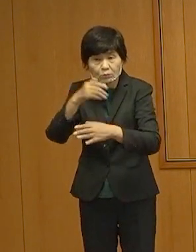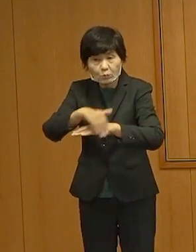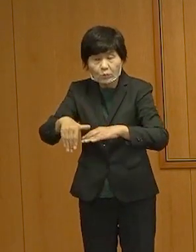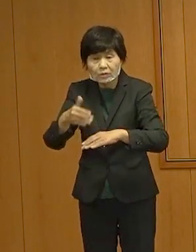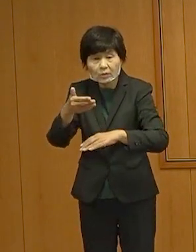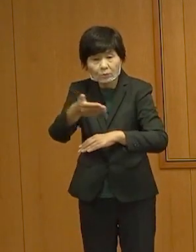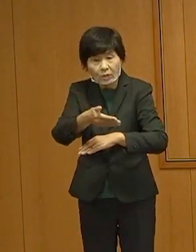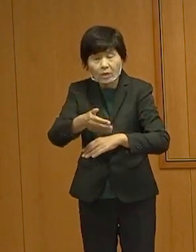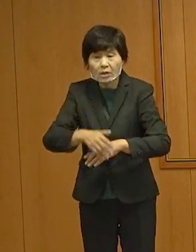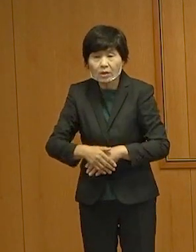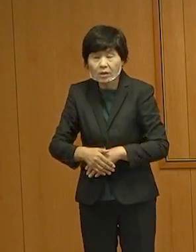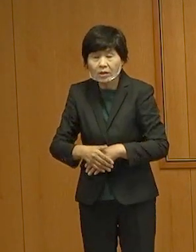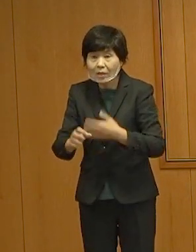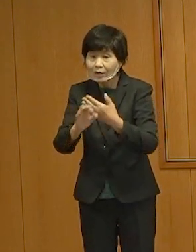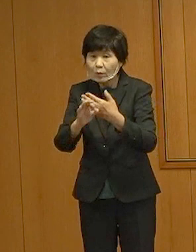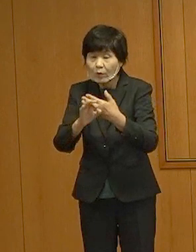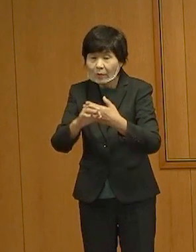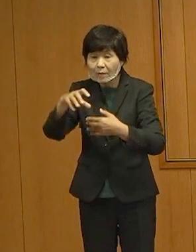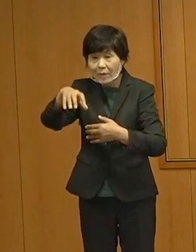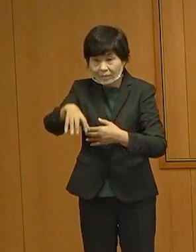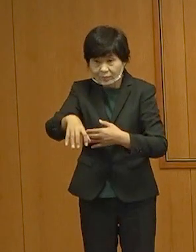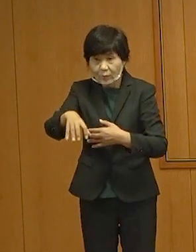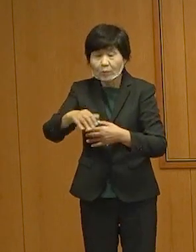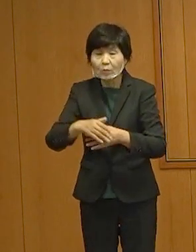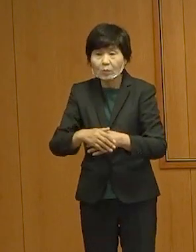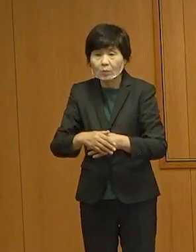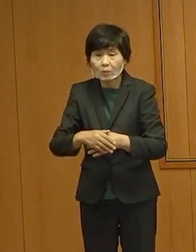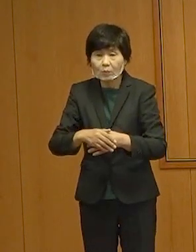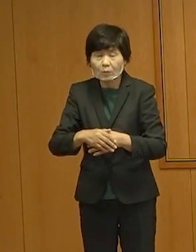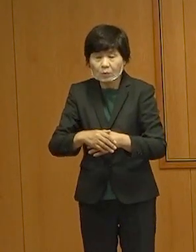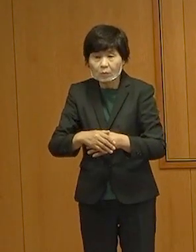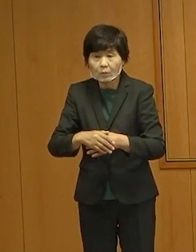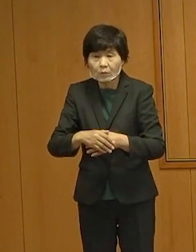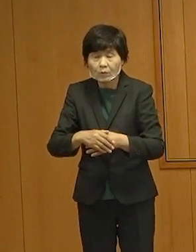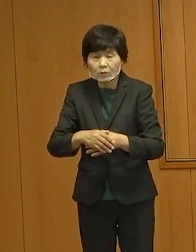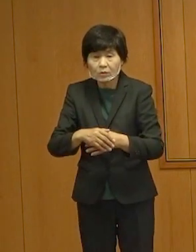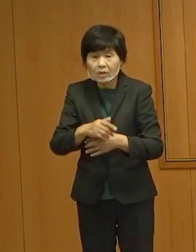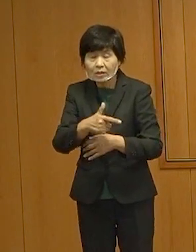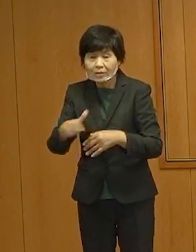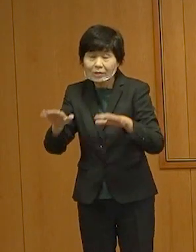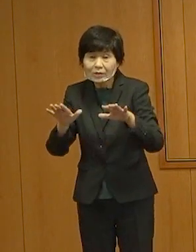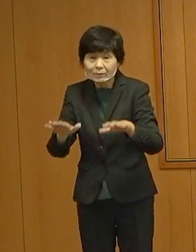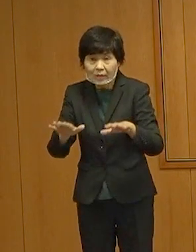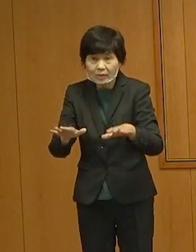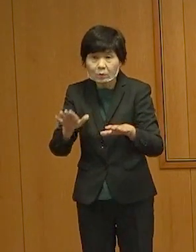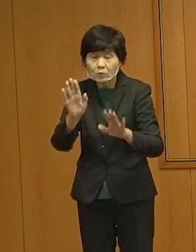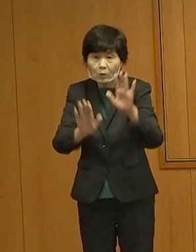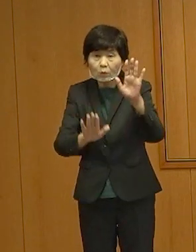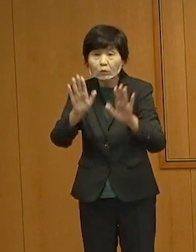えば場所であるとかですね、こういったことについて、今、現状、